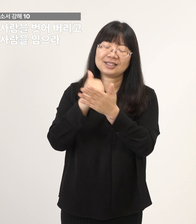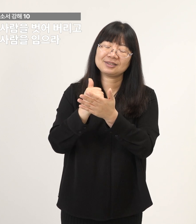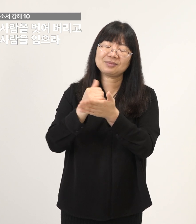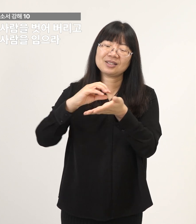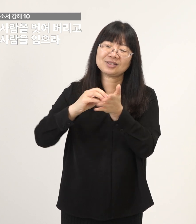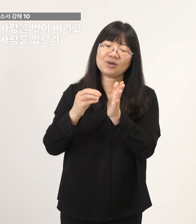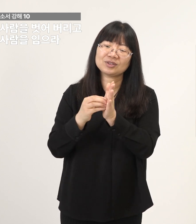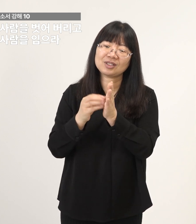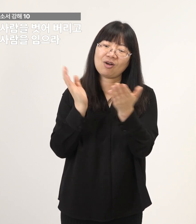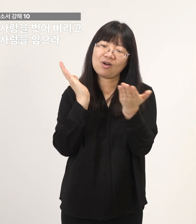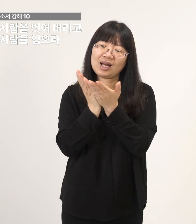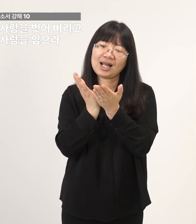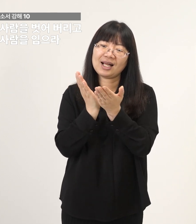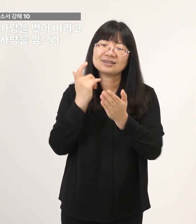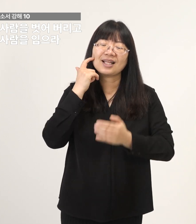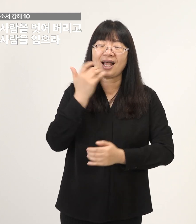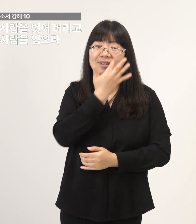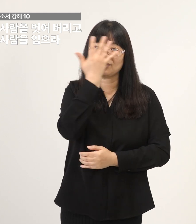적절한 아름다운 시간입니다.